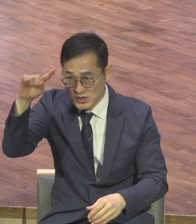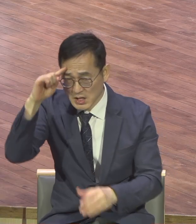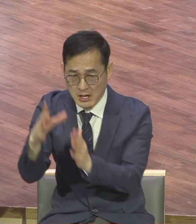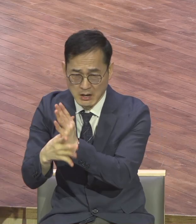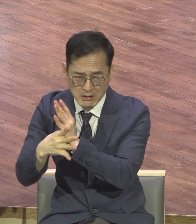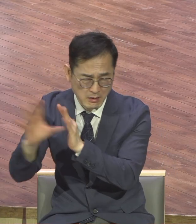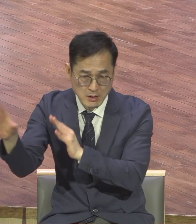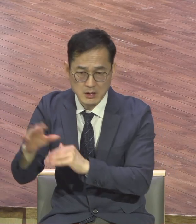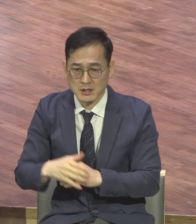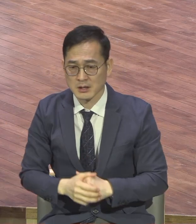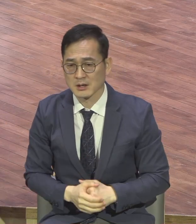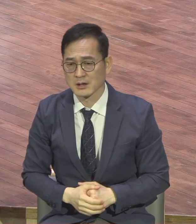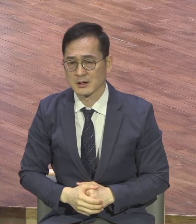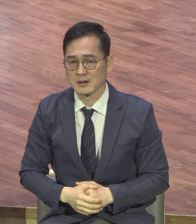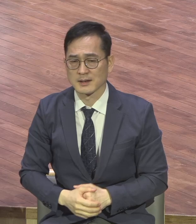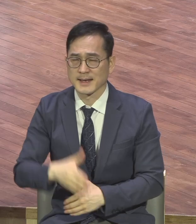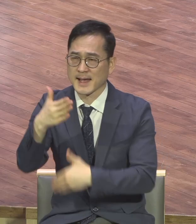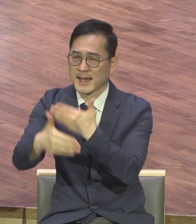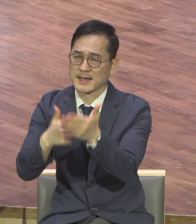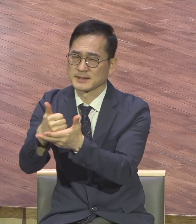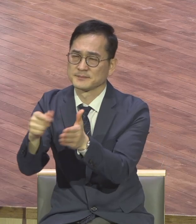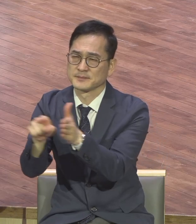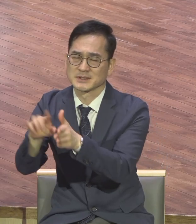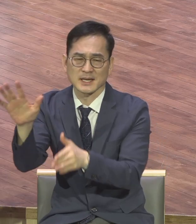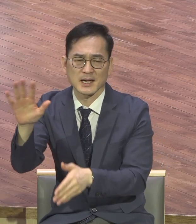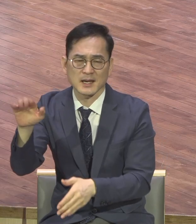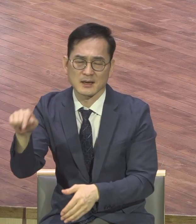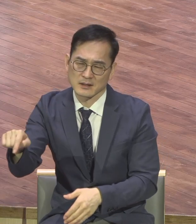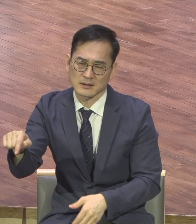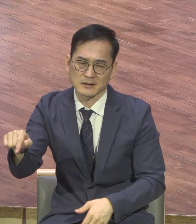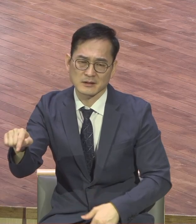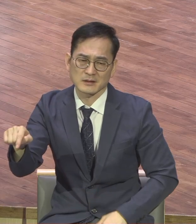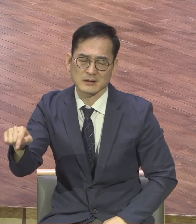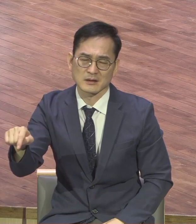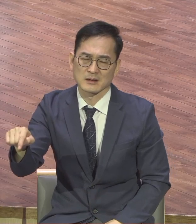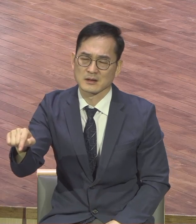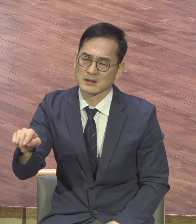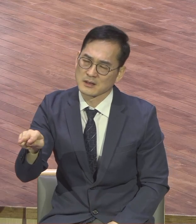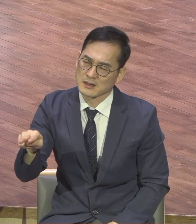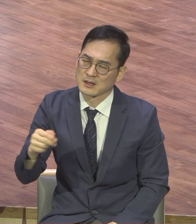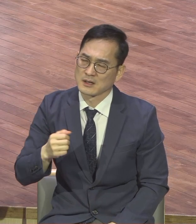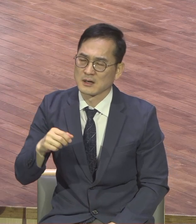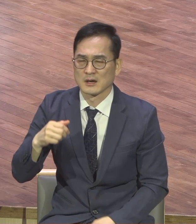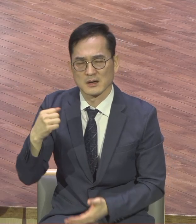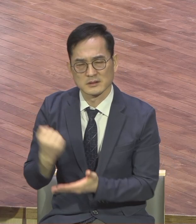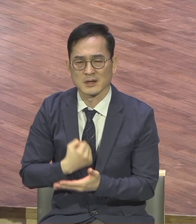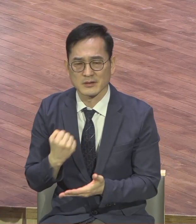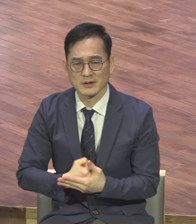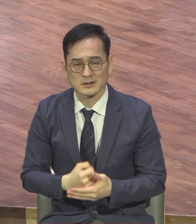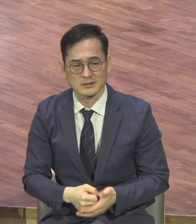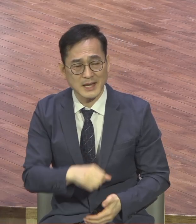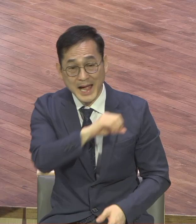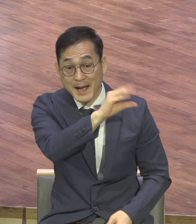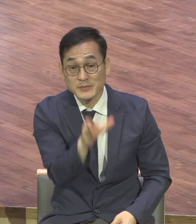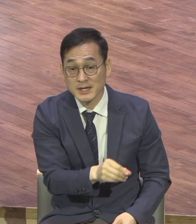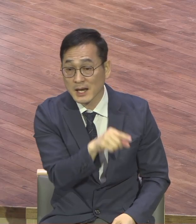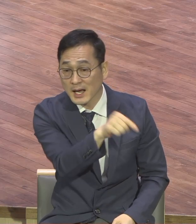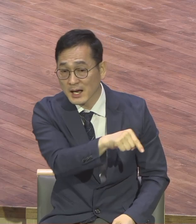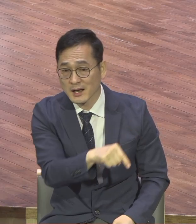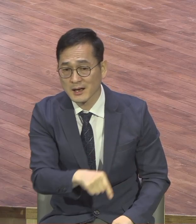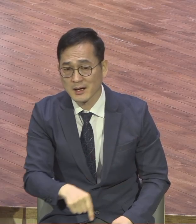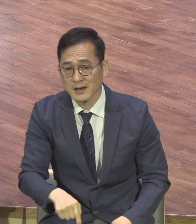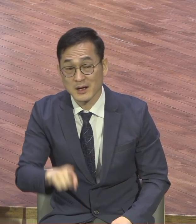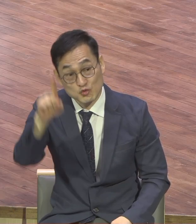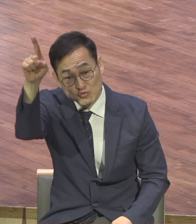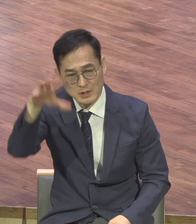합니다. 하나님 없는 정치인들. 저 아프리카 가보세요. 전부 다 독재하고 있지요. 하나님 없는 사람들.